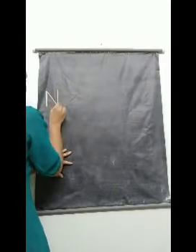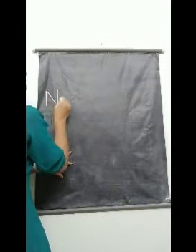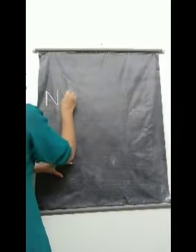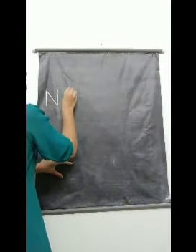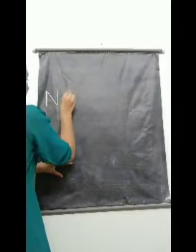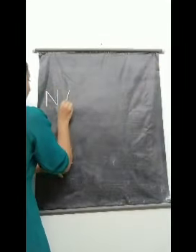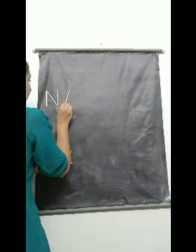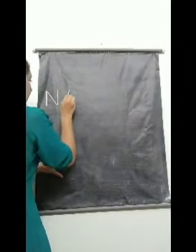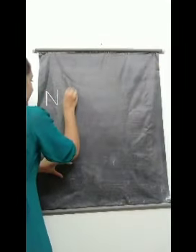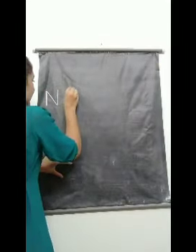ए